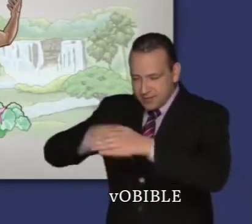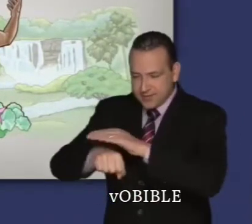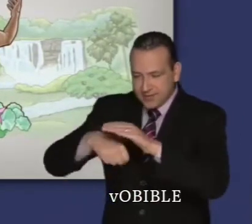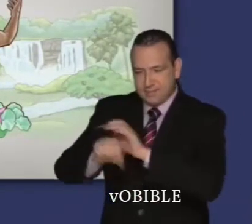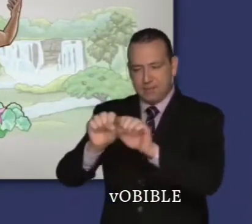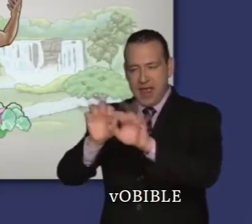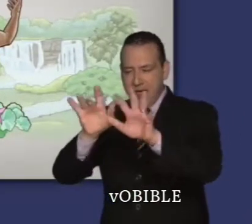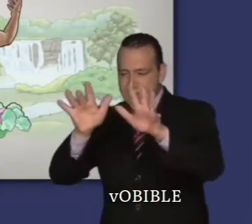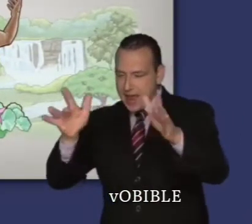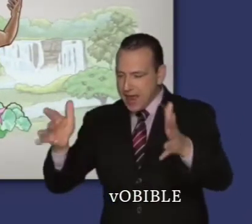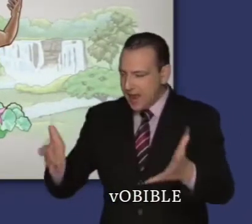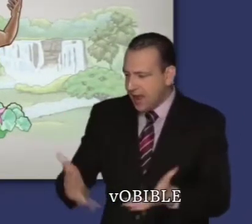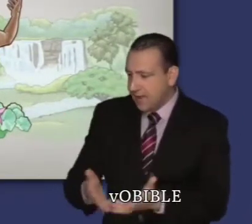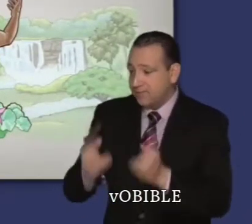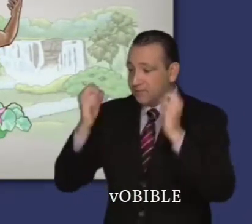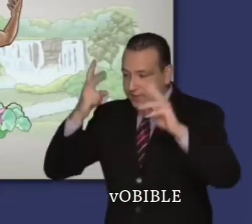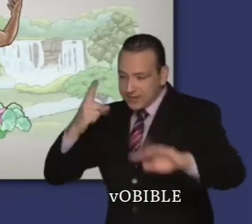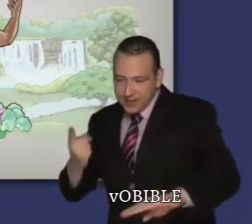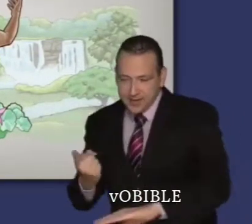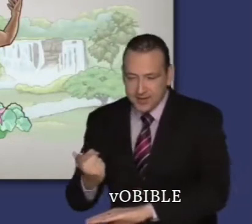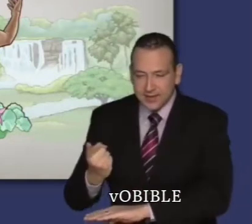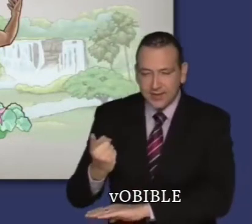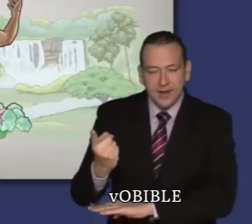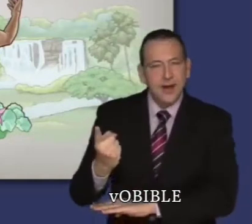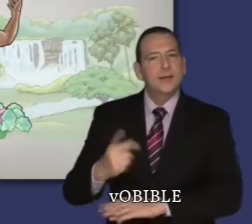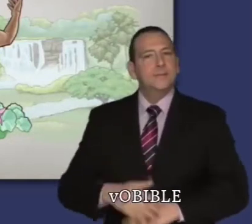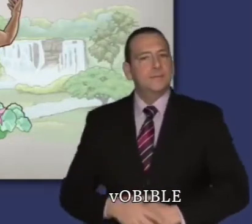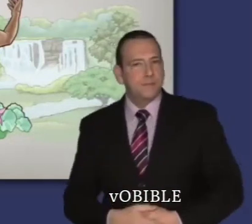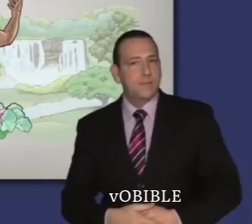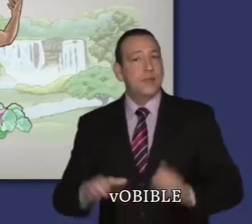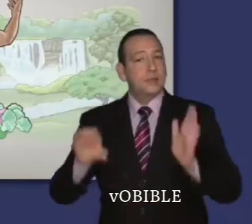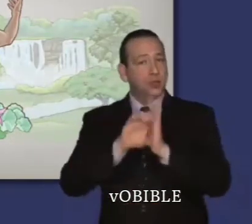soumettre, et ils avaient la perspective de vivre pour toujours.